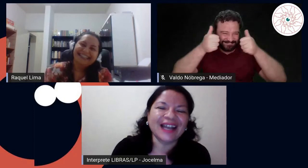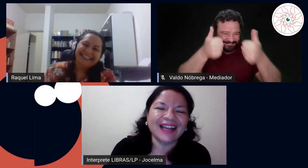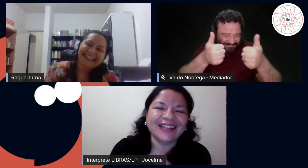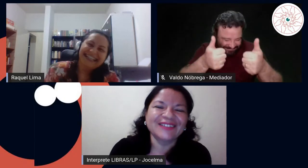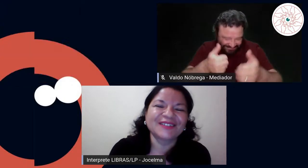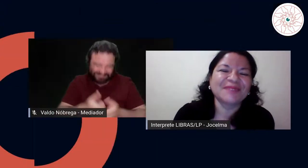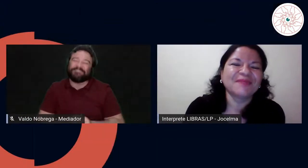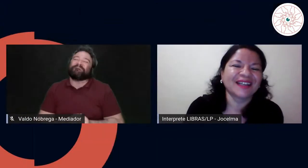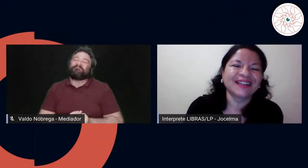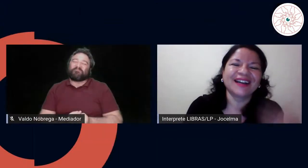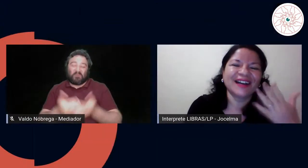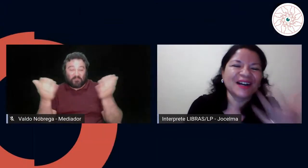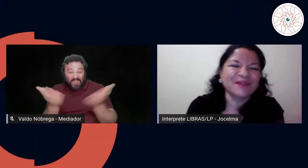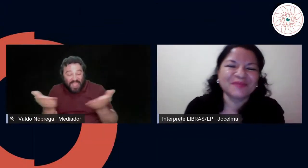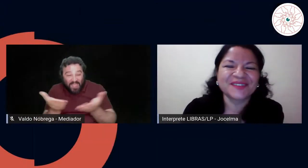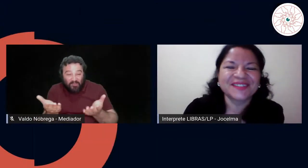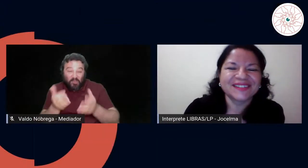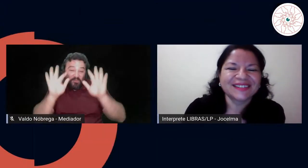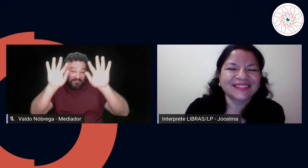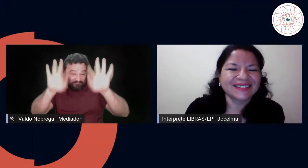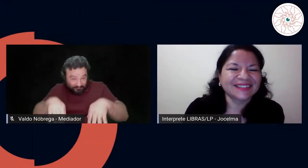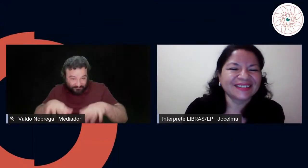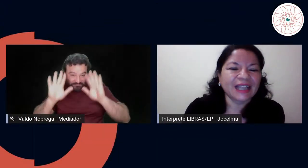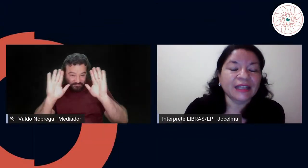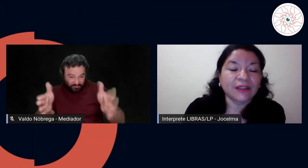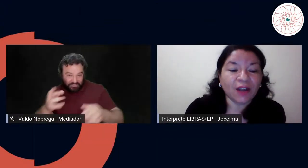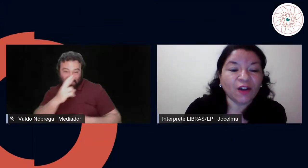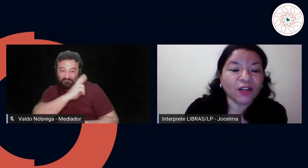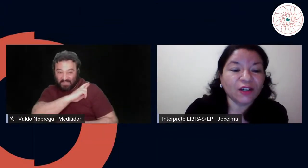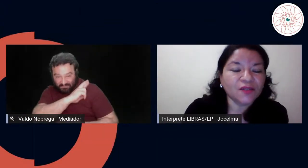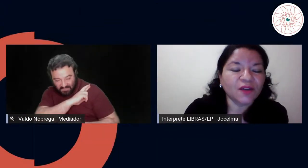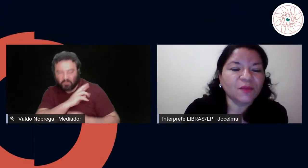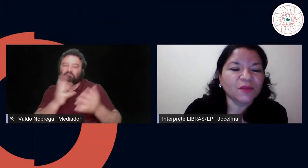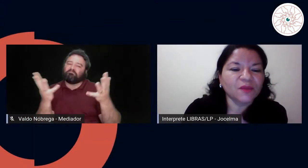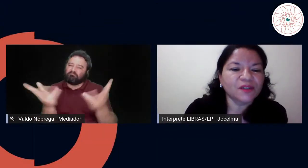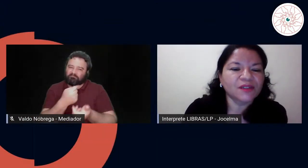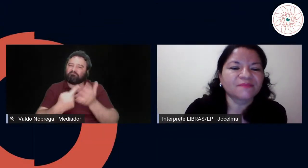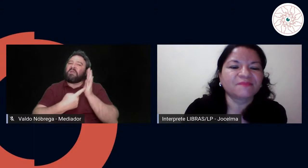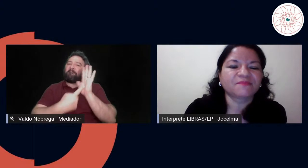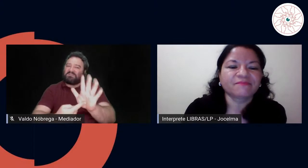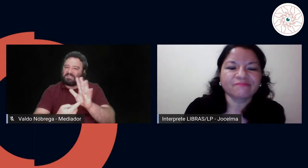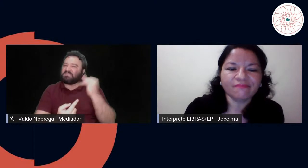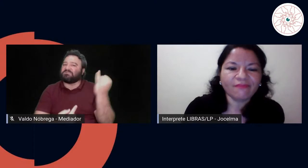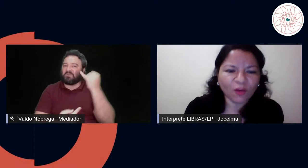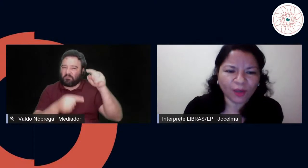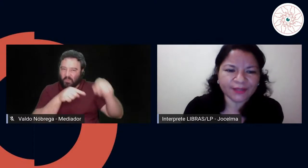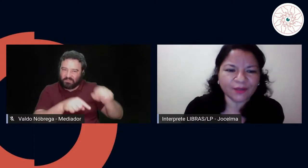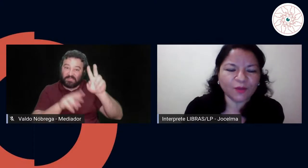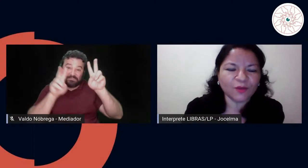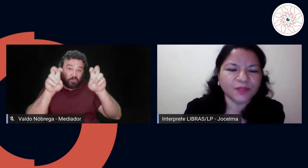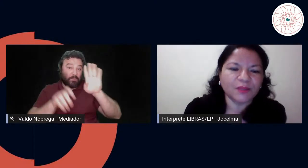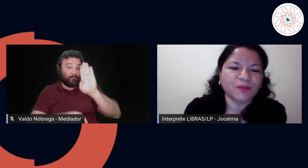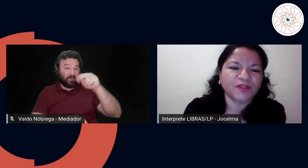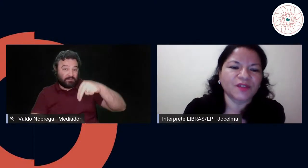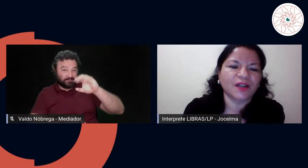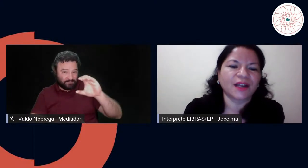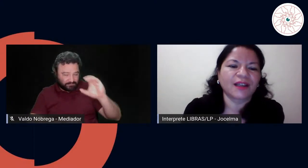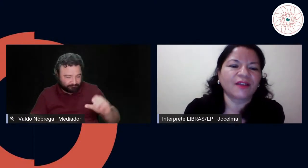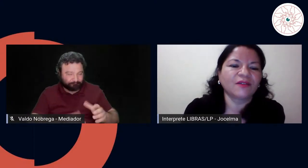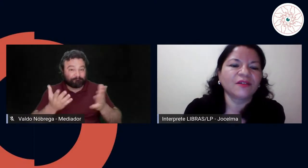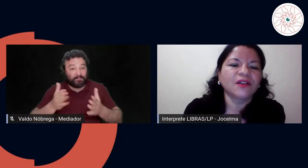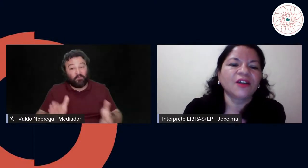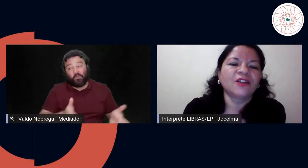Muito obrigada. Eu também amo. Então agora nós vamos com essa conclusão da